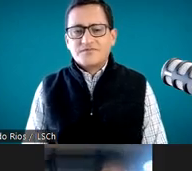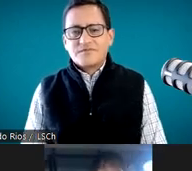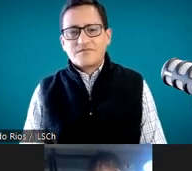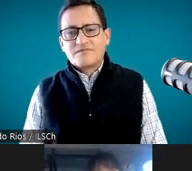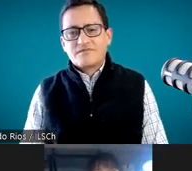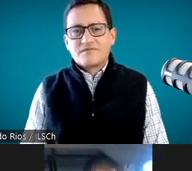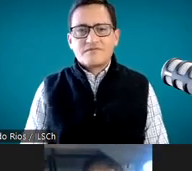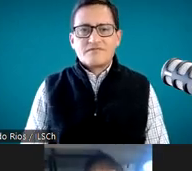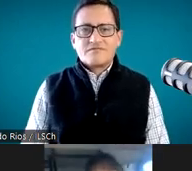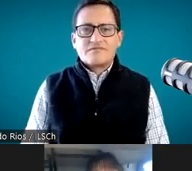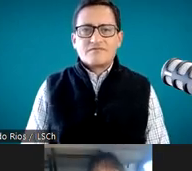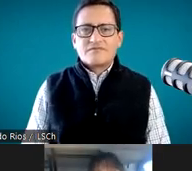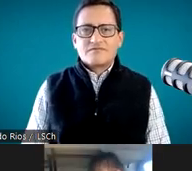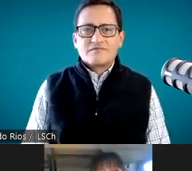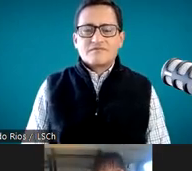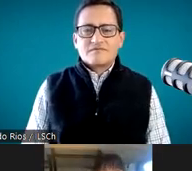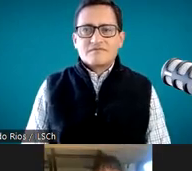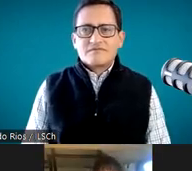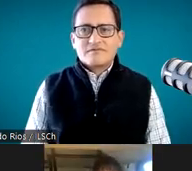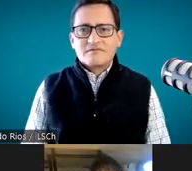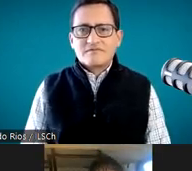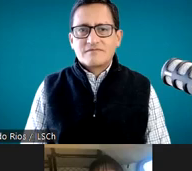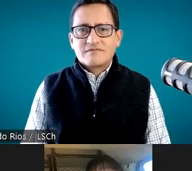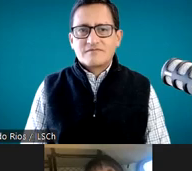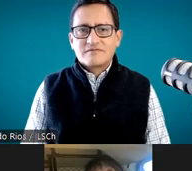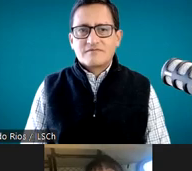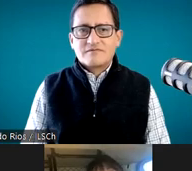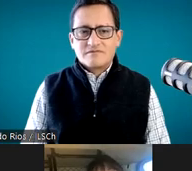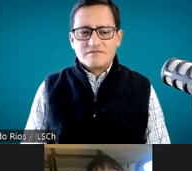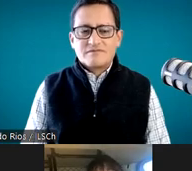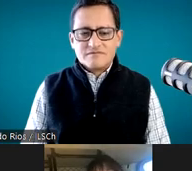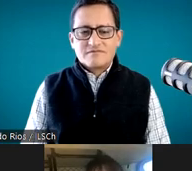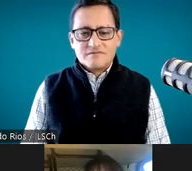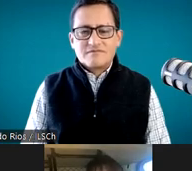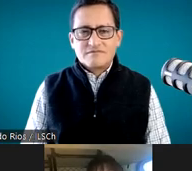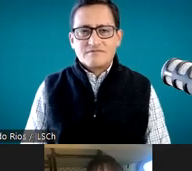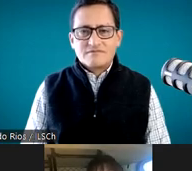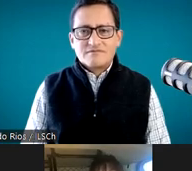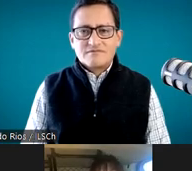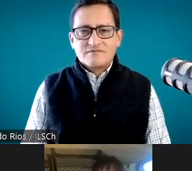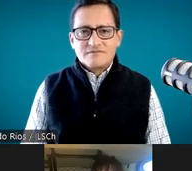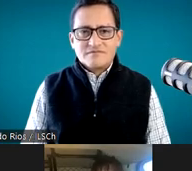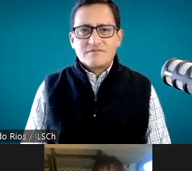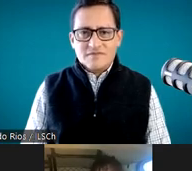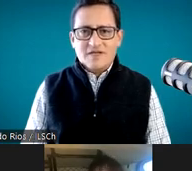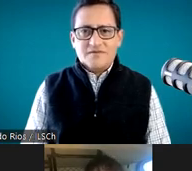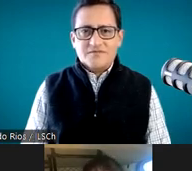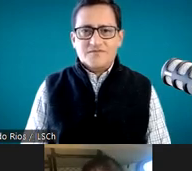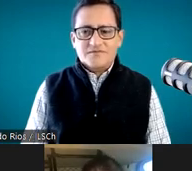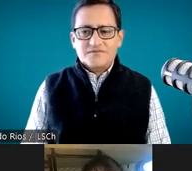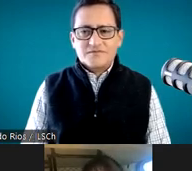Yeah. Y me ha tocado en dos ocasiones que hay maestros que son sordomudos.